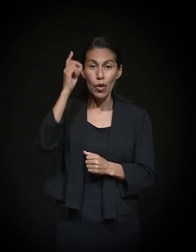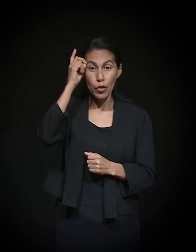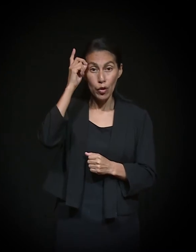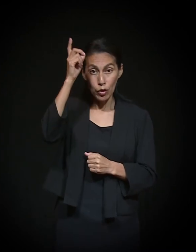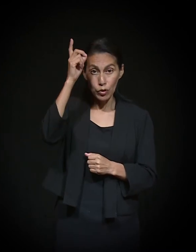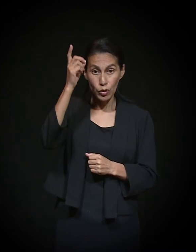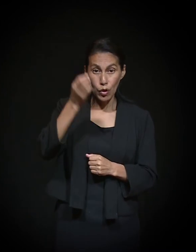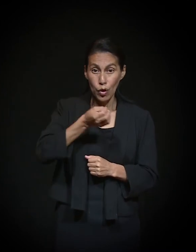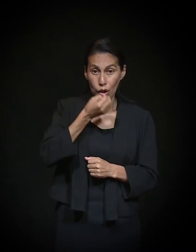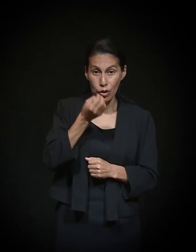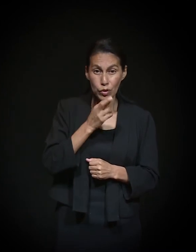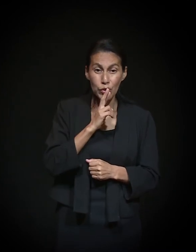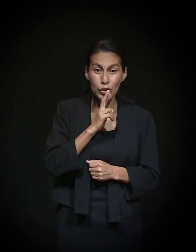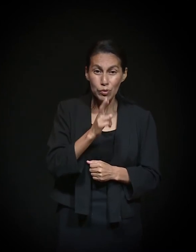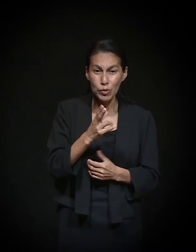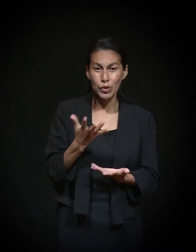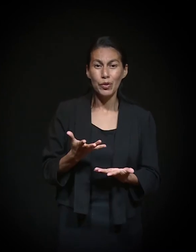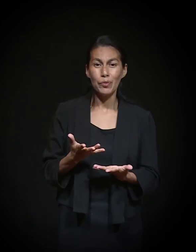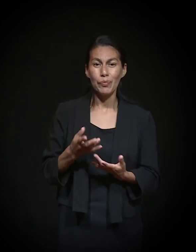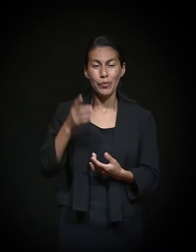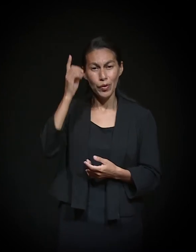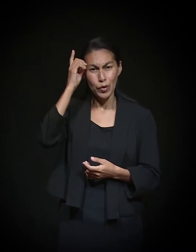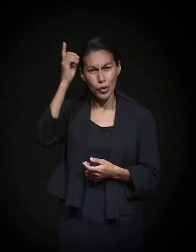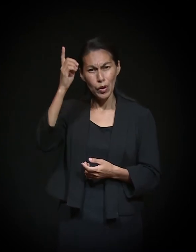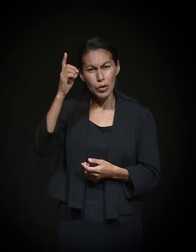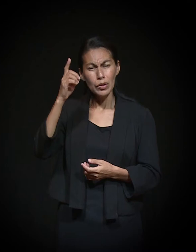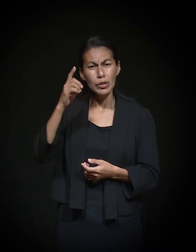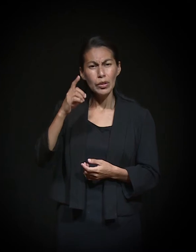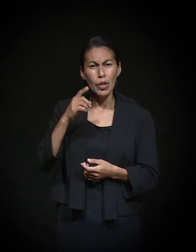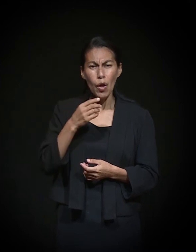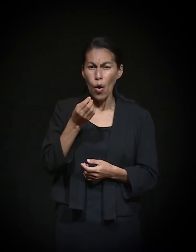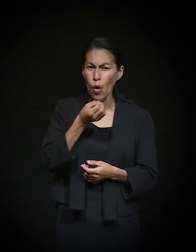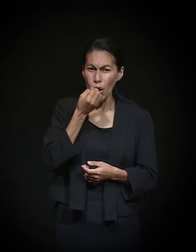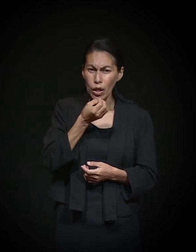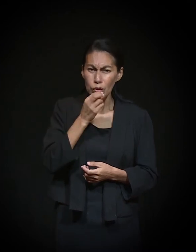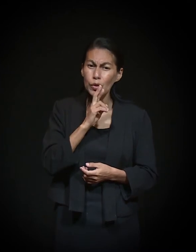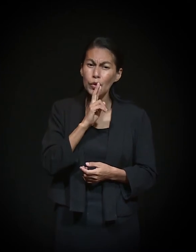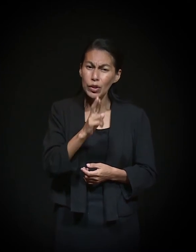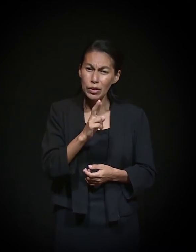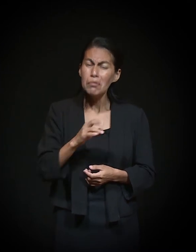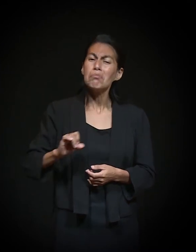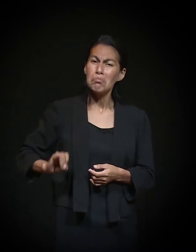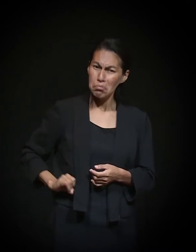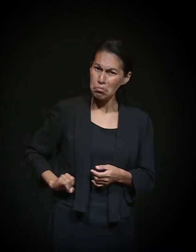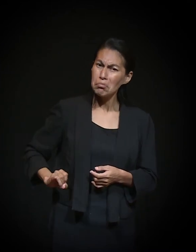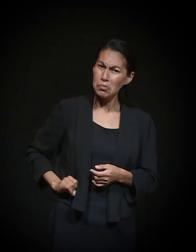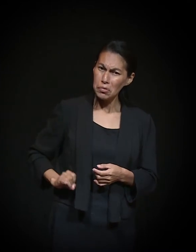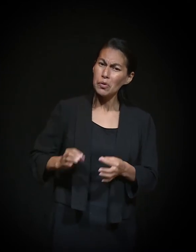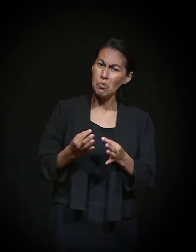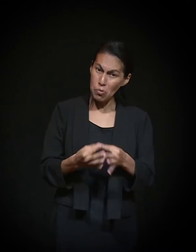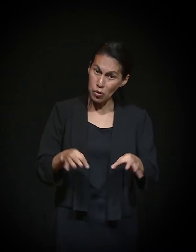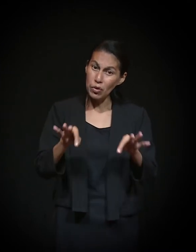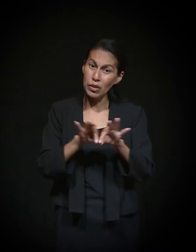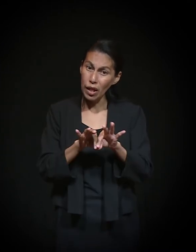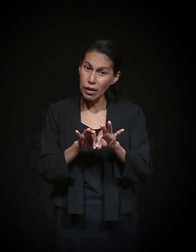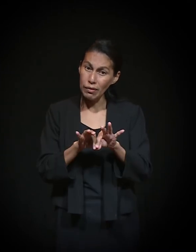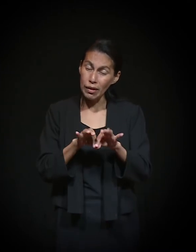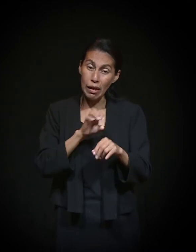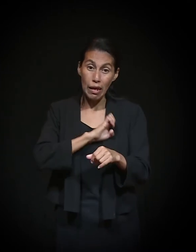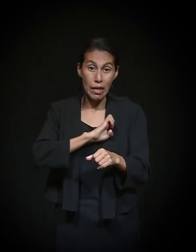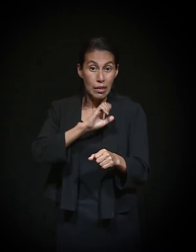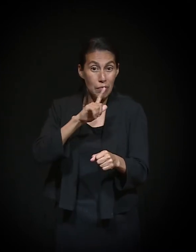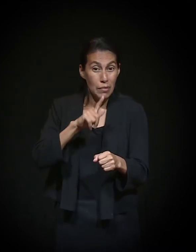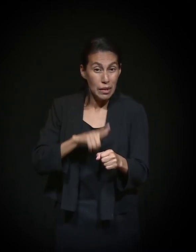donde luego está con sus Dios está muy interesado en contestar la historia, especialmente